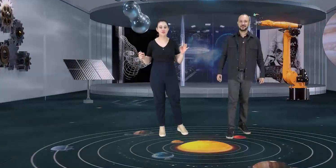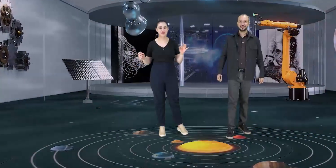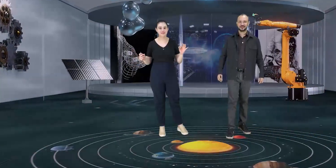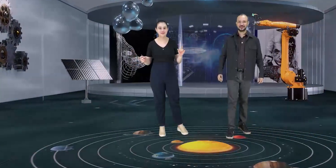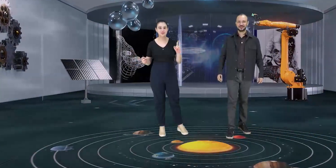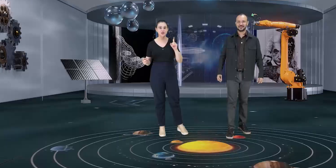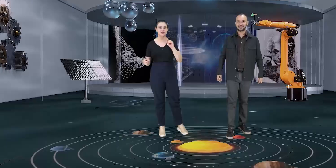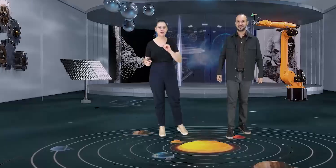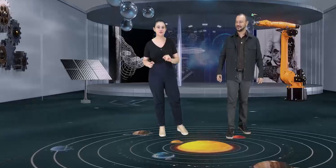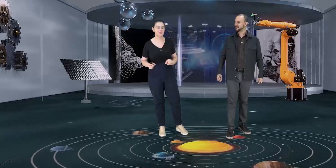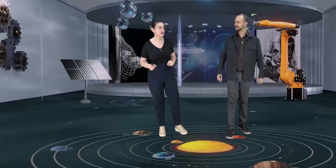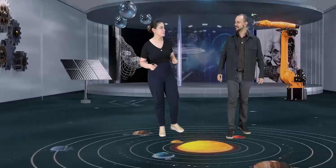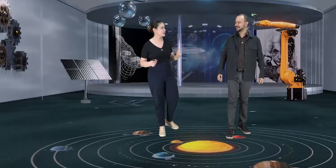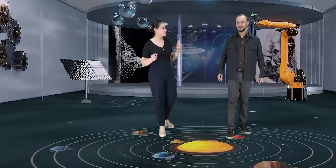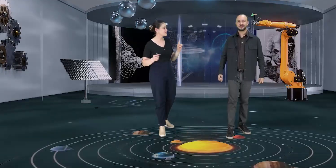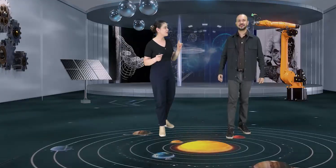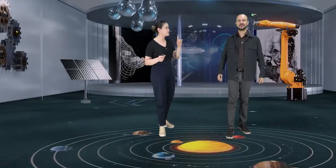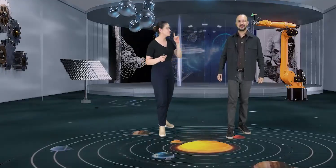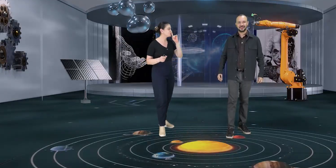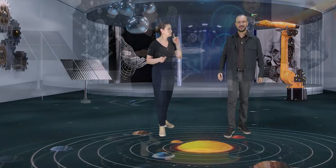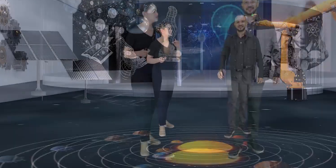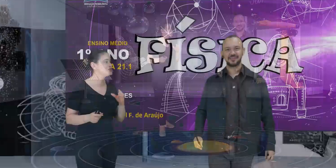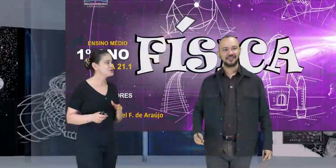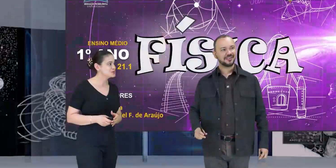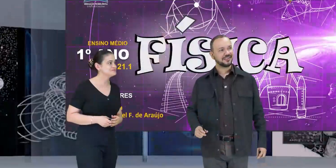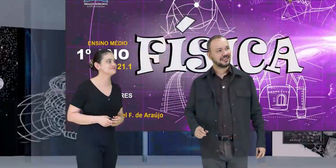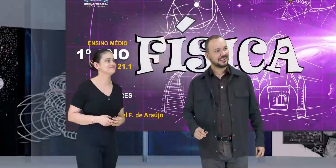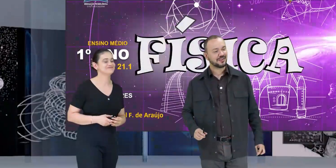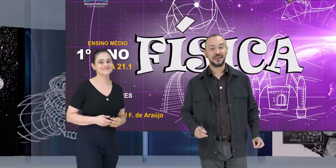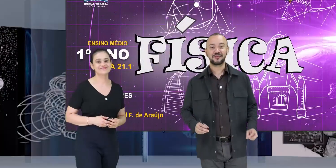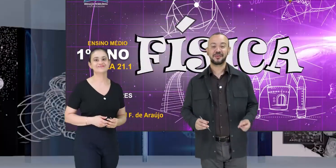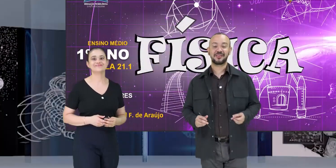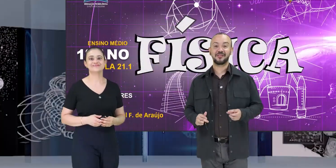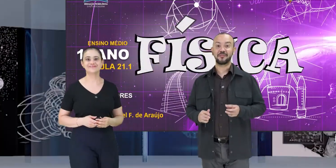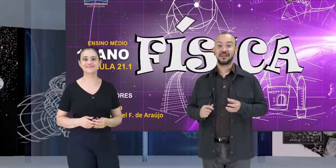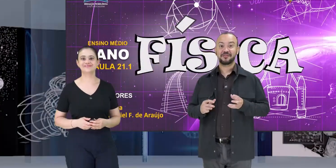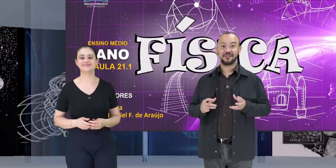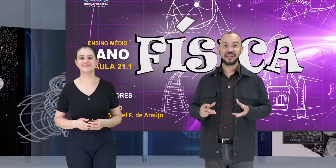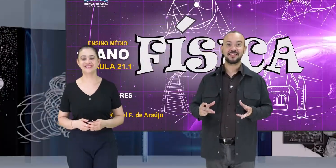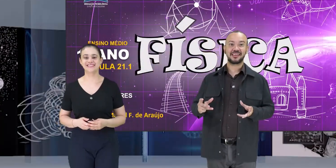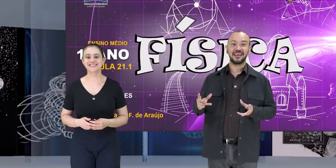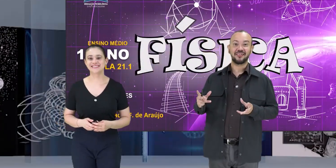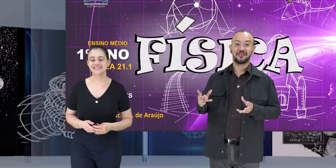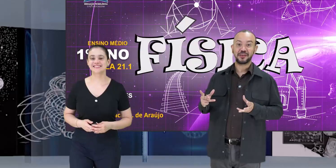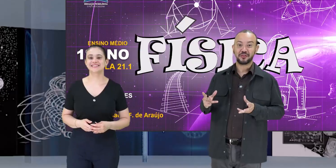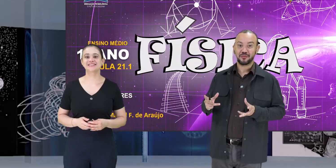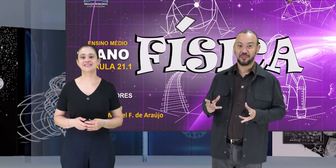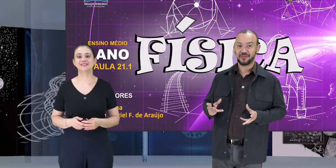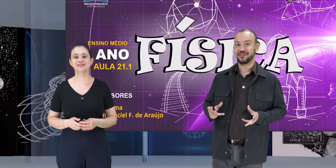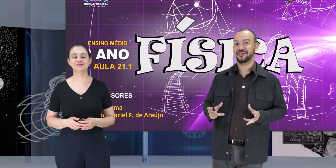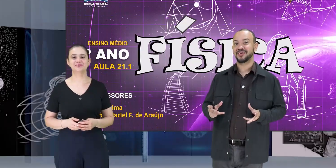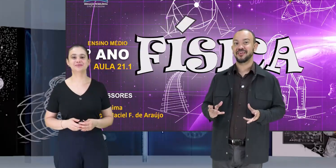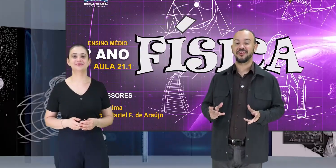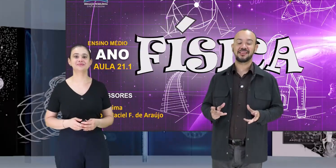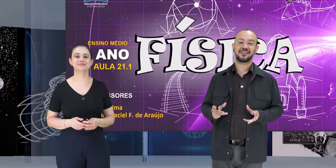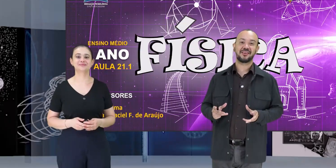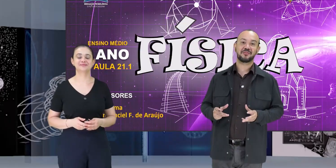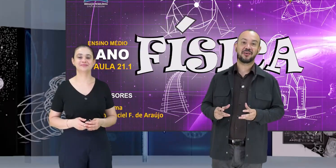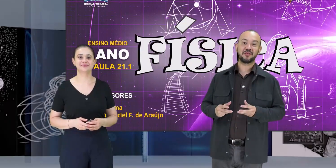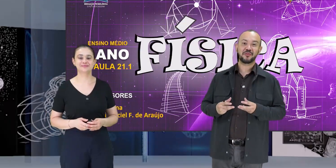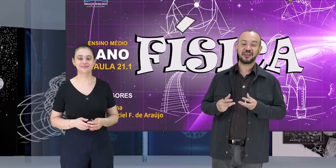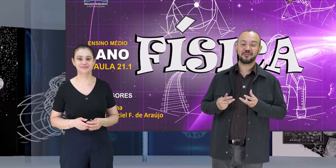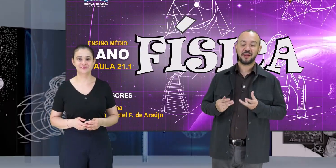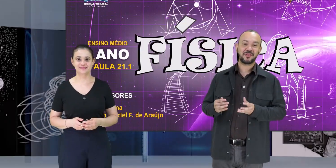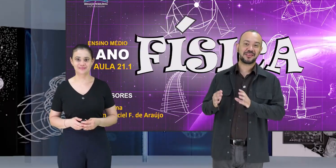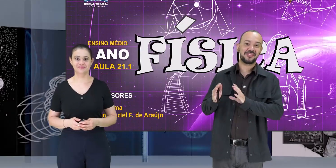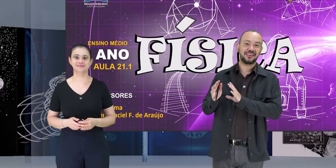com vocês. E já vamos, Michael, para a nossa aula de número 21. Isso mesmo, pessoal. Bem-vindos, né? Aula 21.1. Olha só, uma